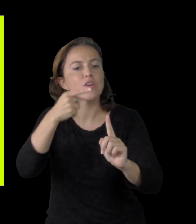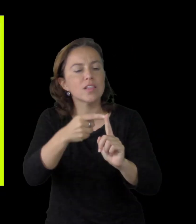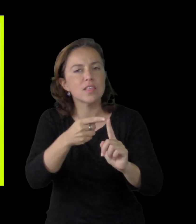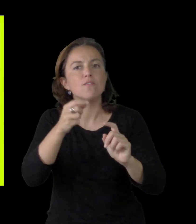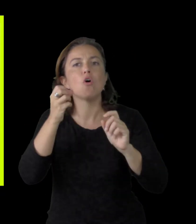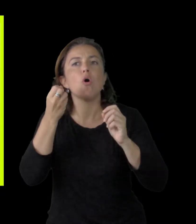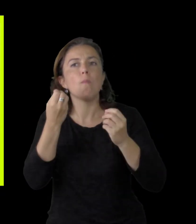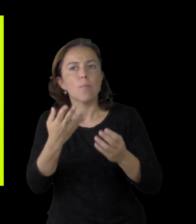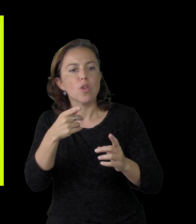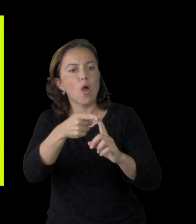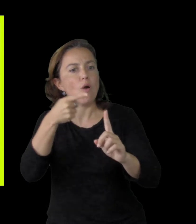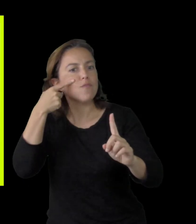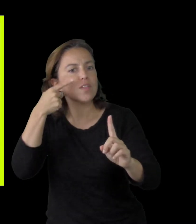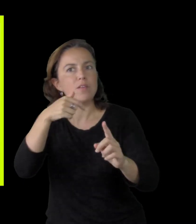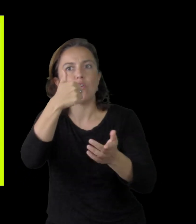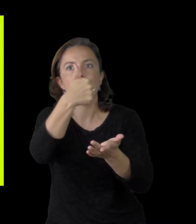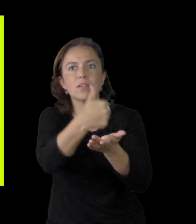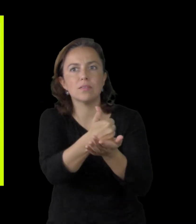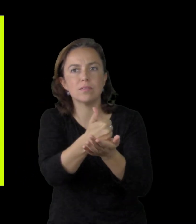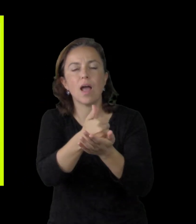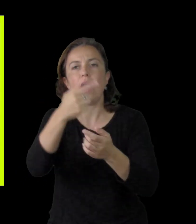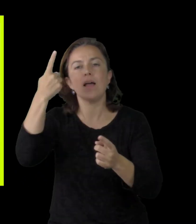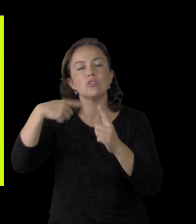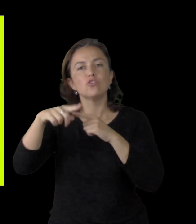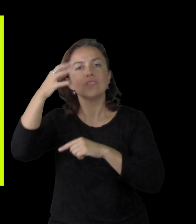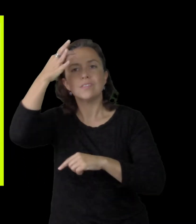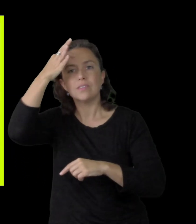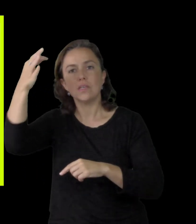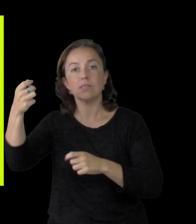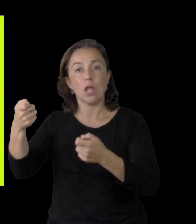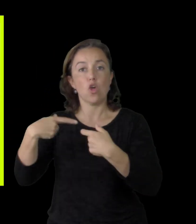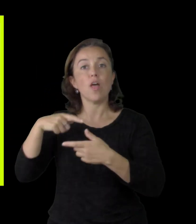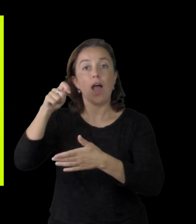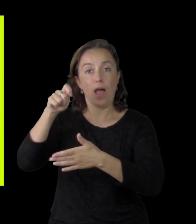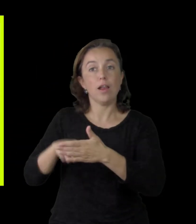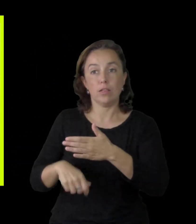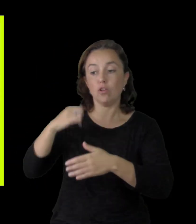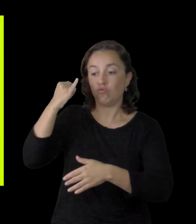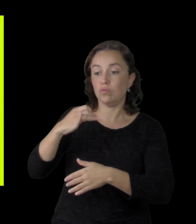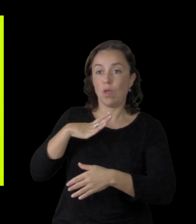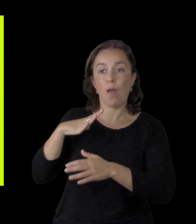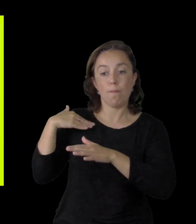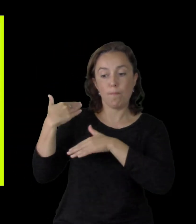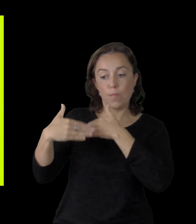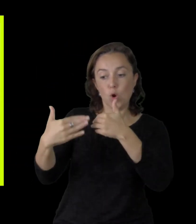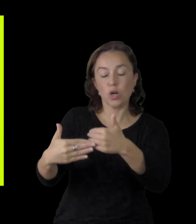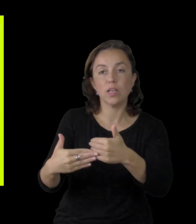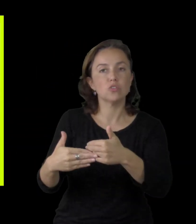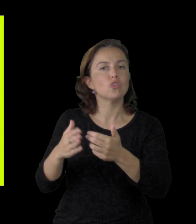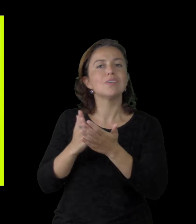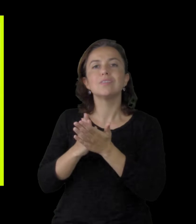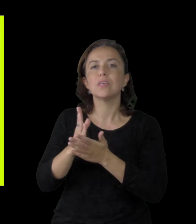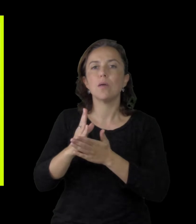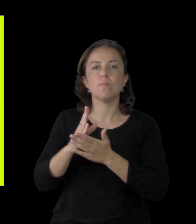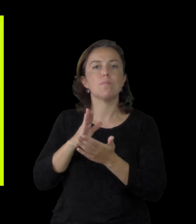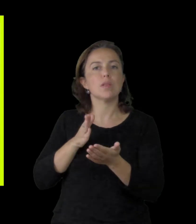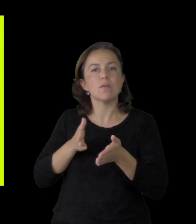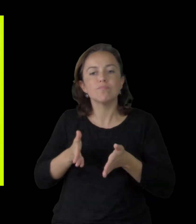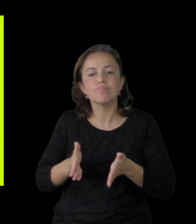propósito, donde la ciencia nos asegura el progreso y que siempre avanzamos hacia adelante,